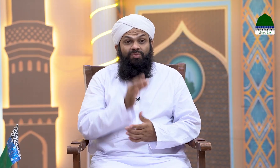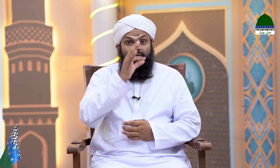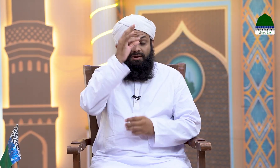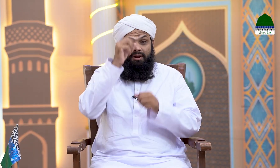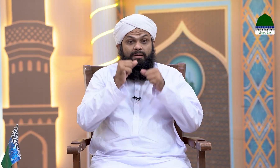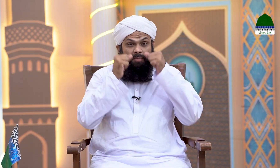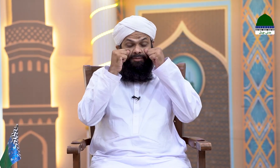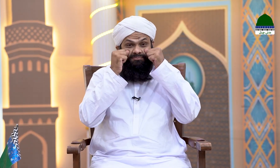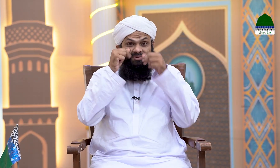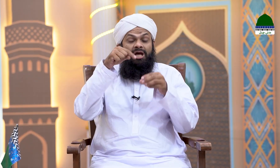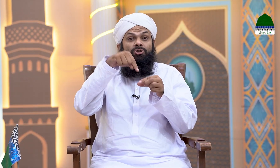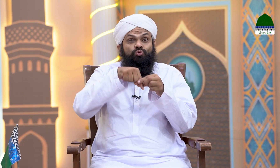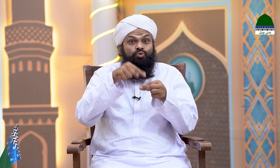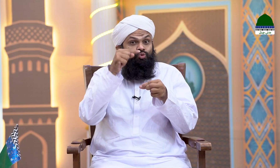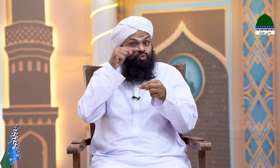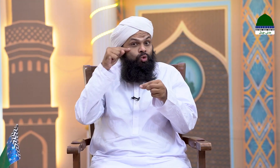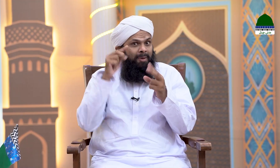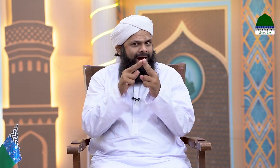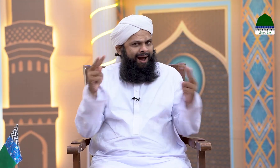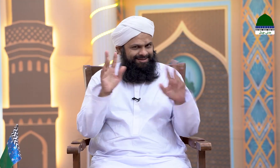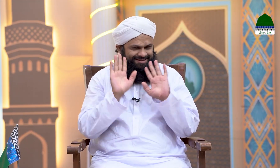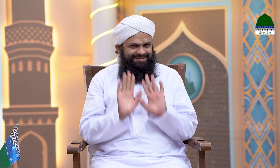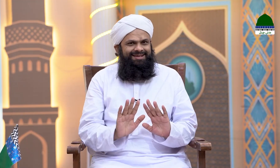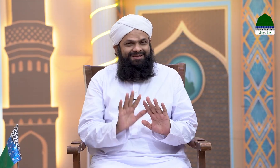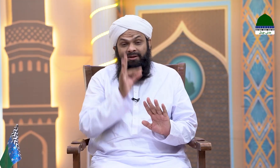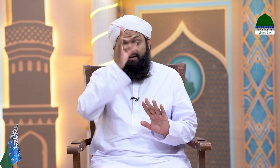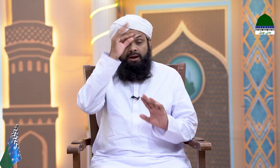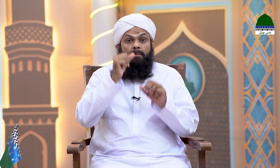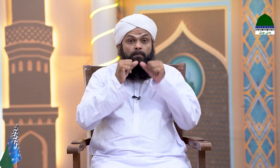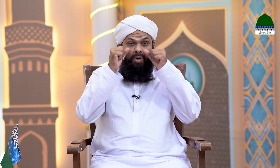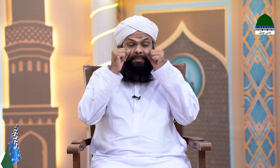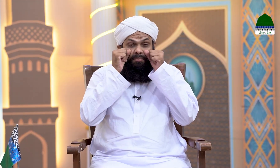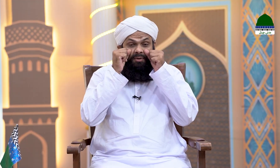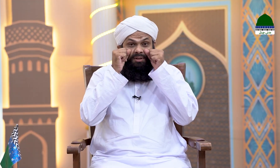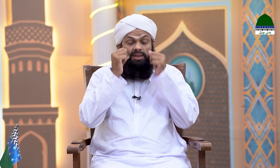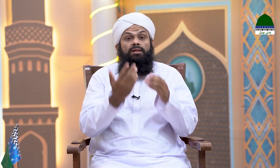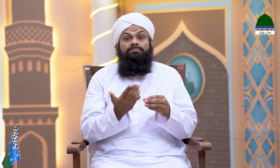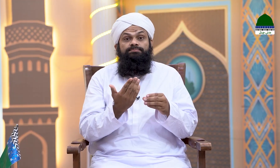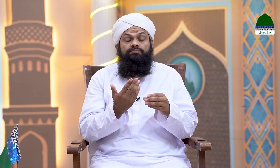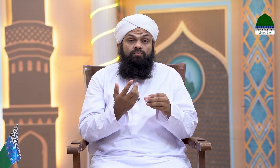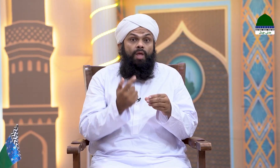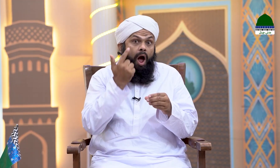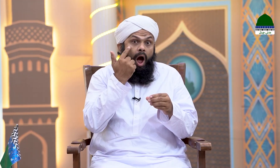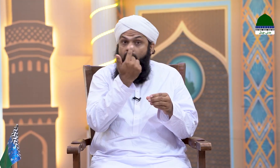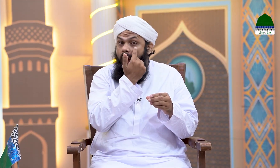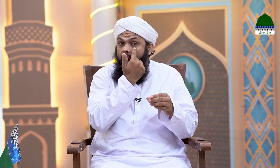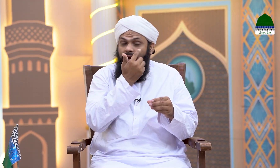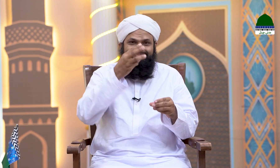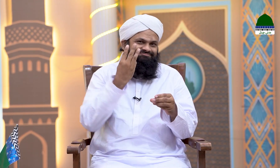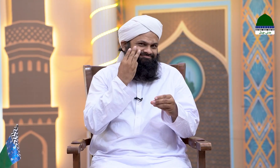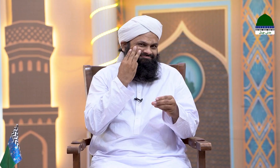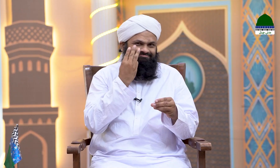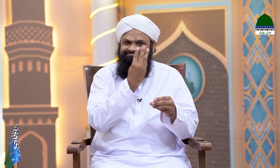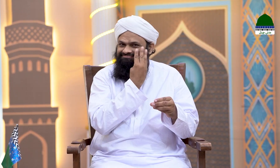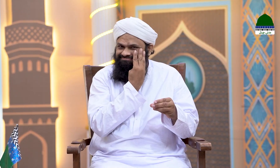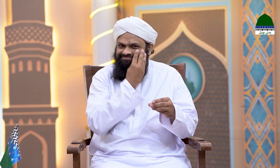وسلم اسمت سرما لگایا کرتے، آپ صلی اللہ علیہ وآلہ وصحبہ وسلم مقدس آنکھوں میں سرمے کی